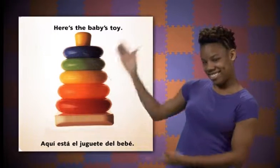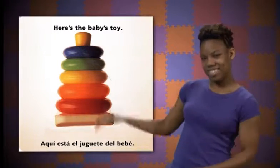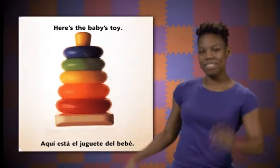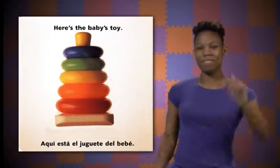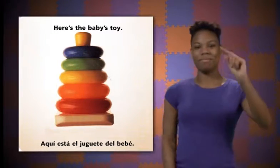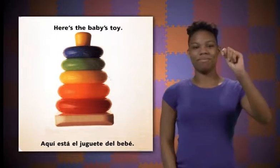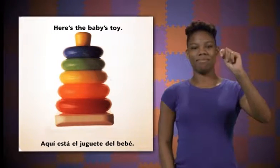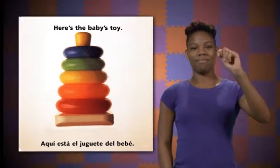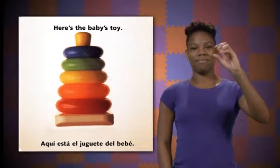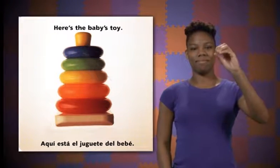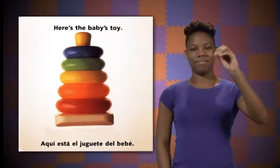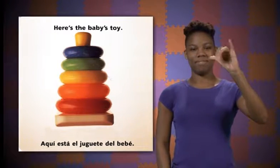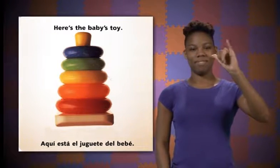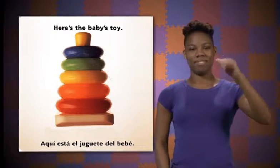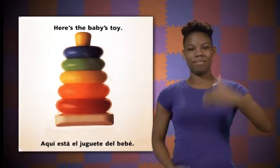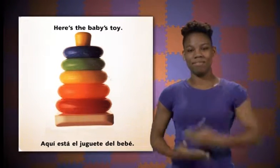Aquí está el juguete del bebé.